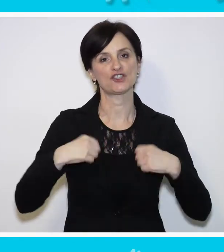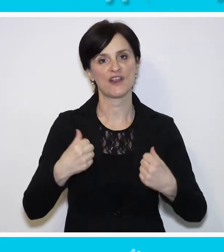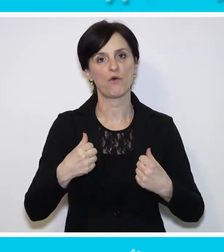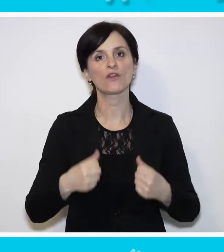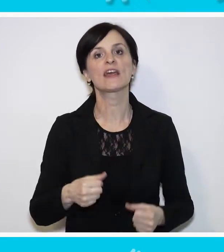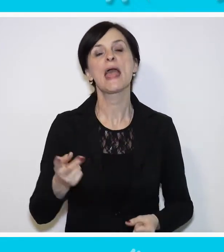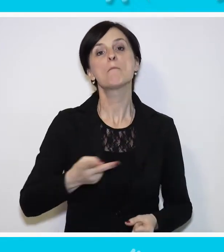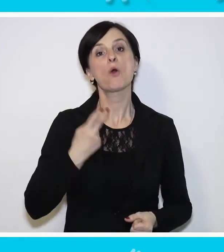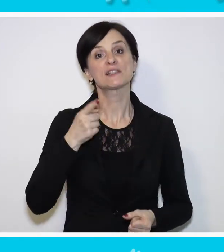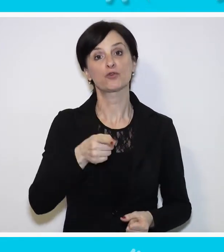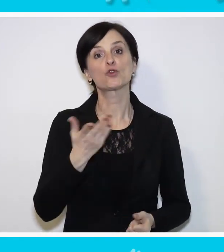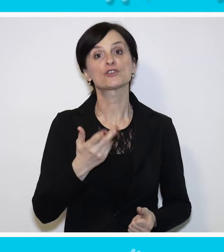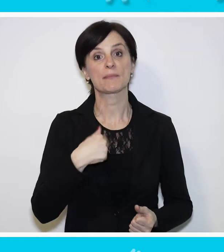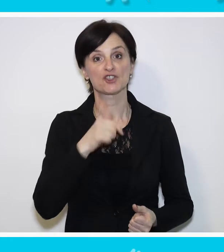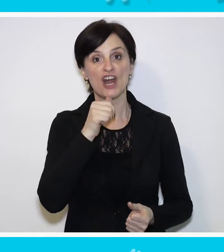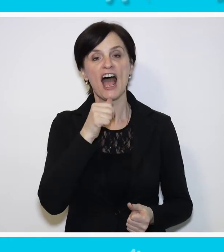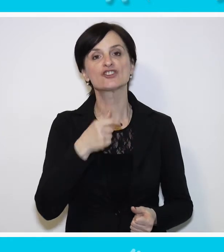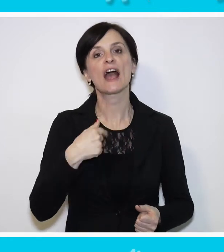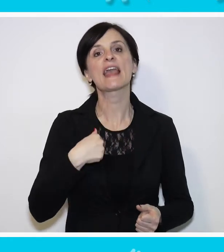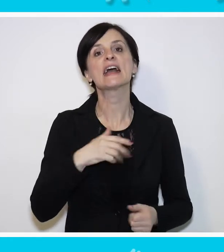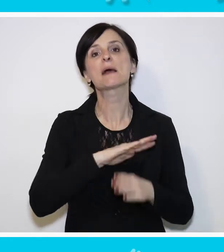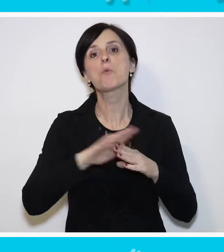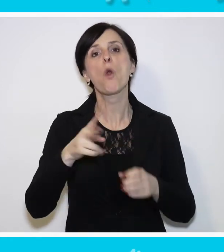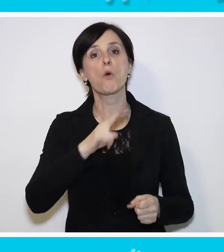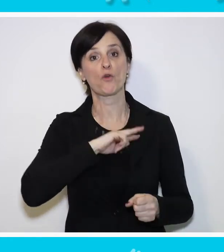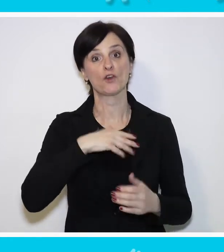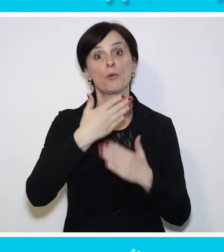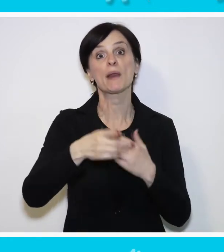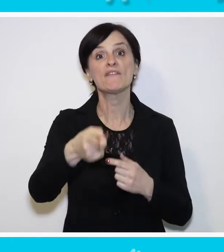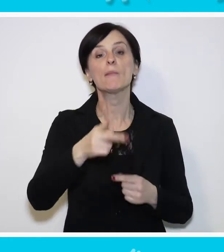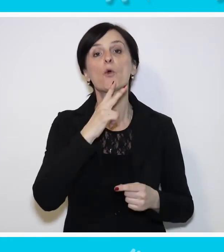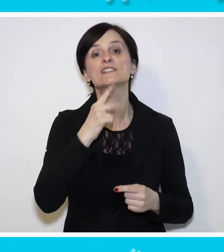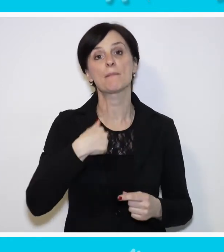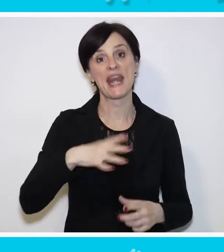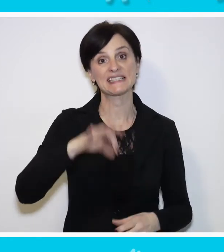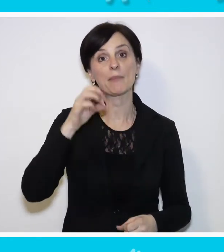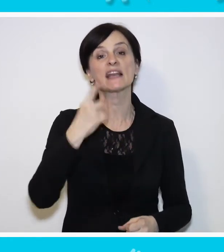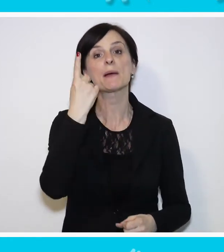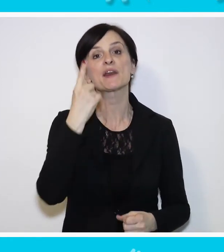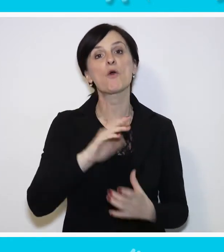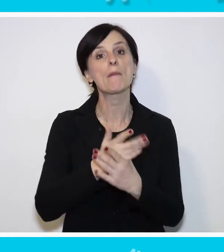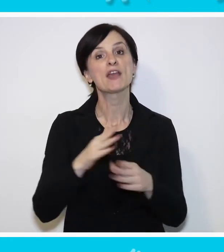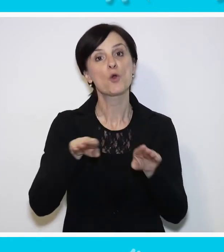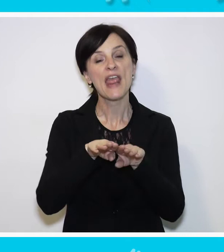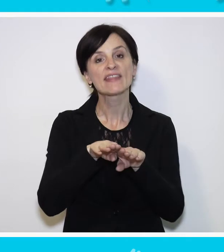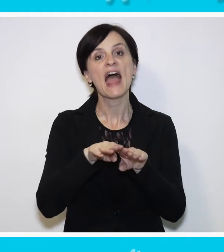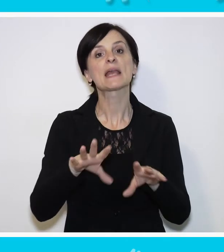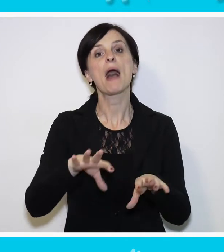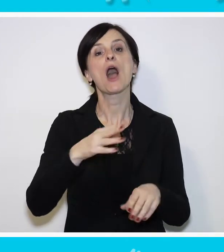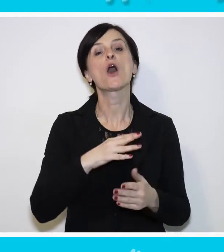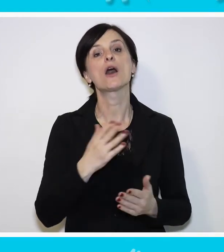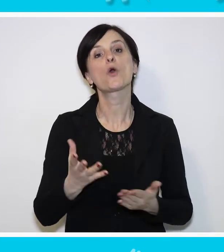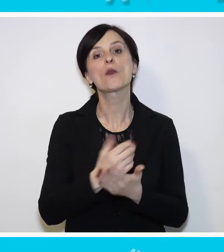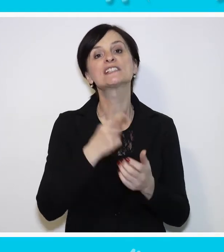za život. Ponosan na to što sam Čačanin, a sa punom odgovornošću prema vama, koji ste me izabrali za prvog među jednakima,